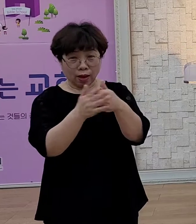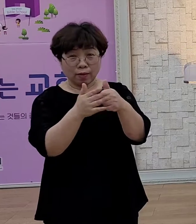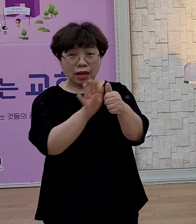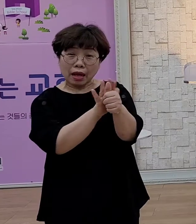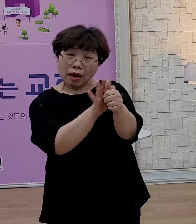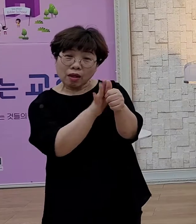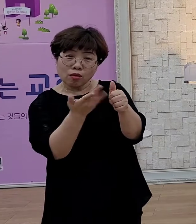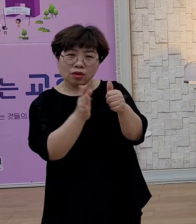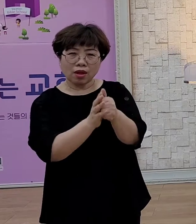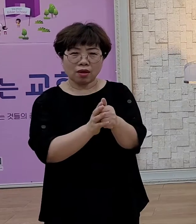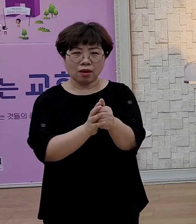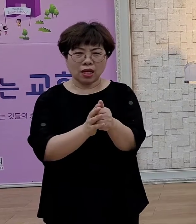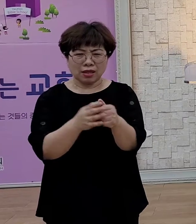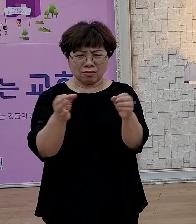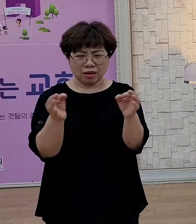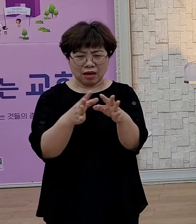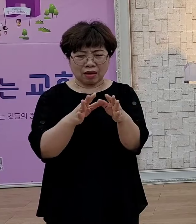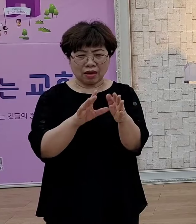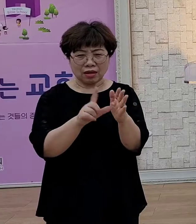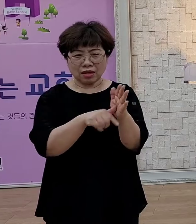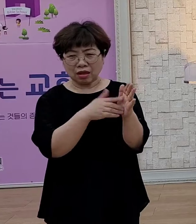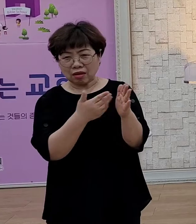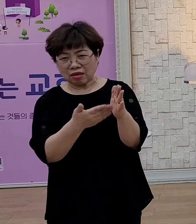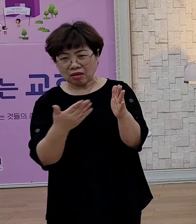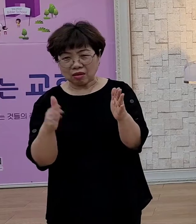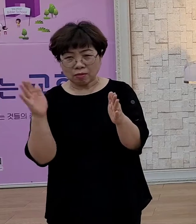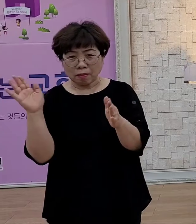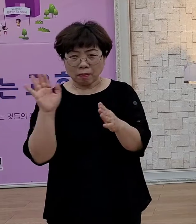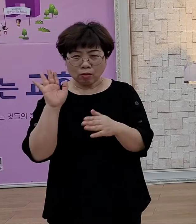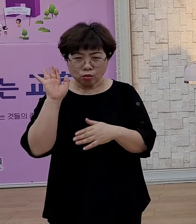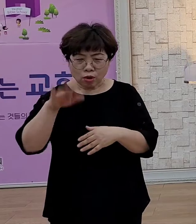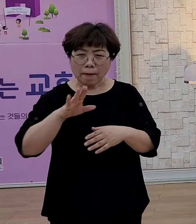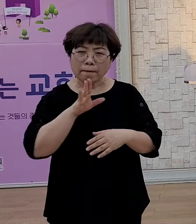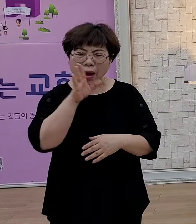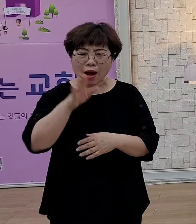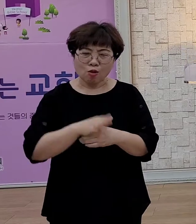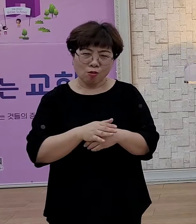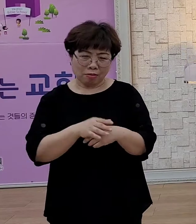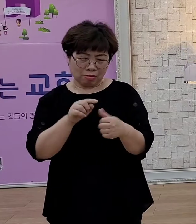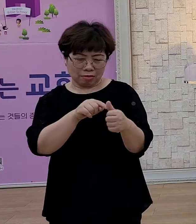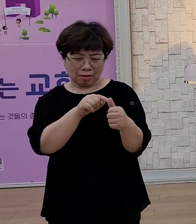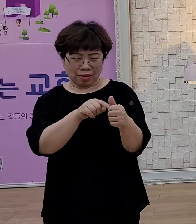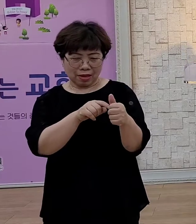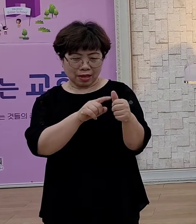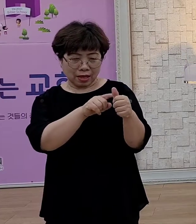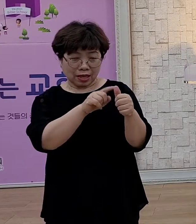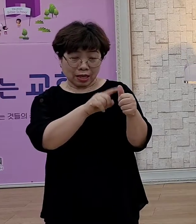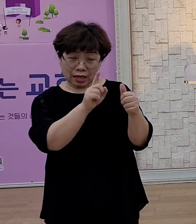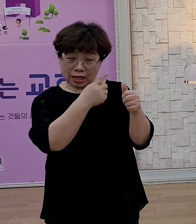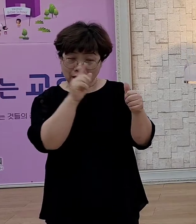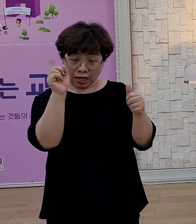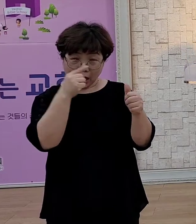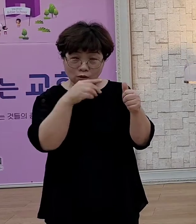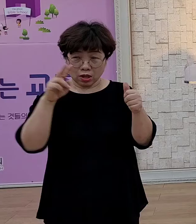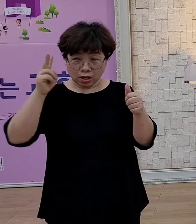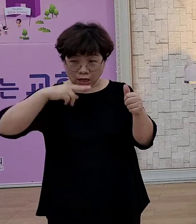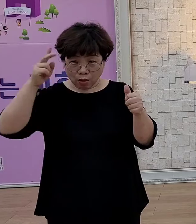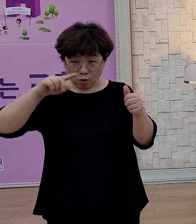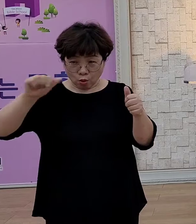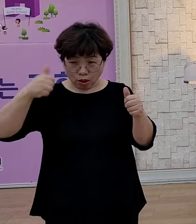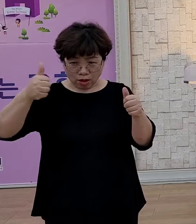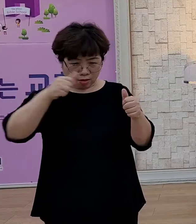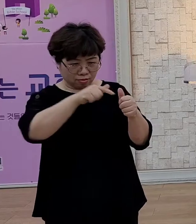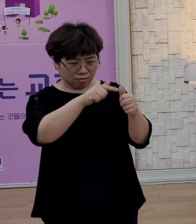사람이 있고 자기가 왕인데 자기보다 다윗이 인기가 더 올라가니까 자꾸 거슬리는 거예요. 저놈 죽여버려야